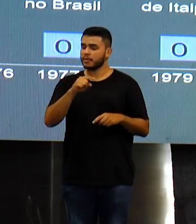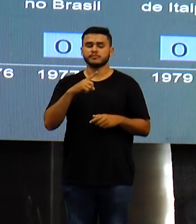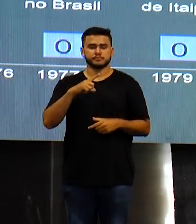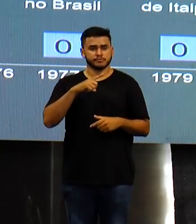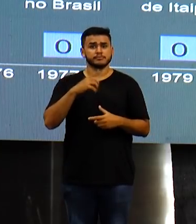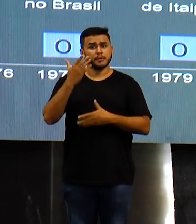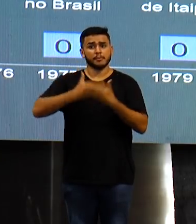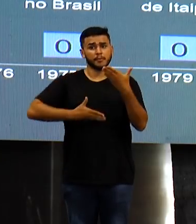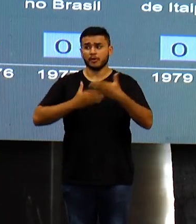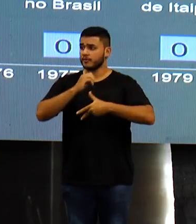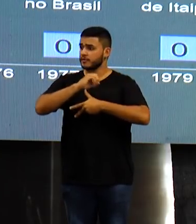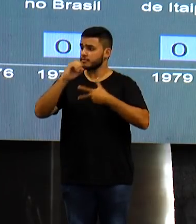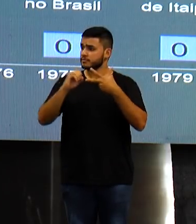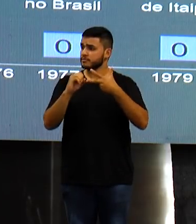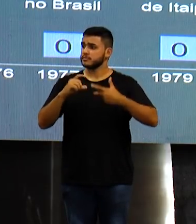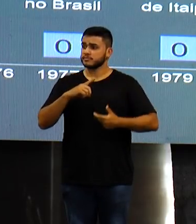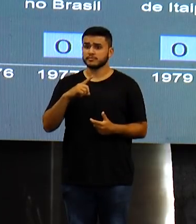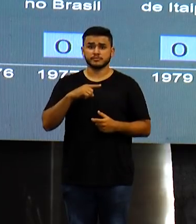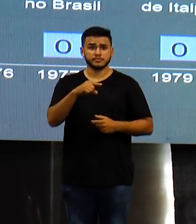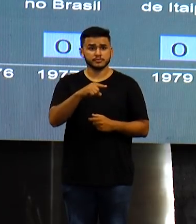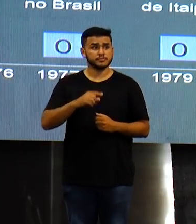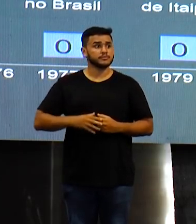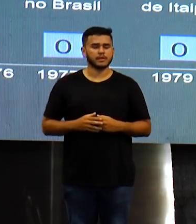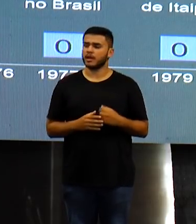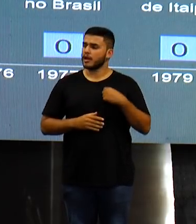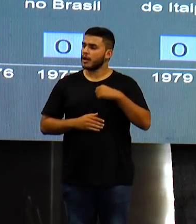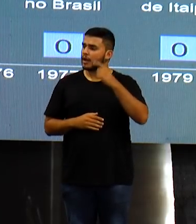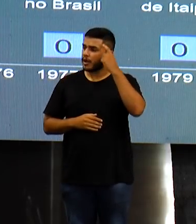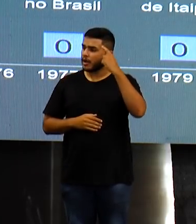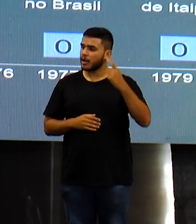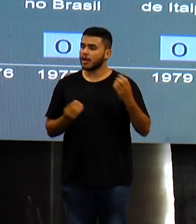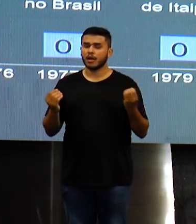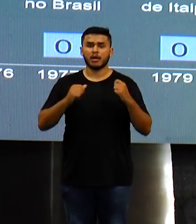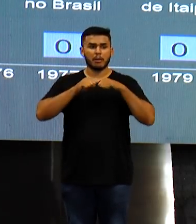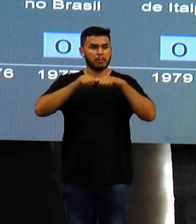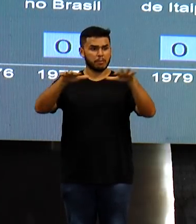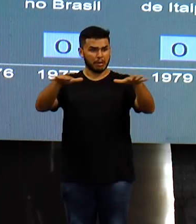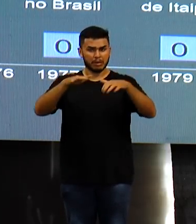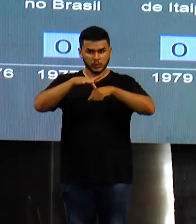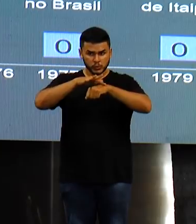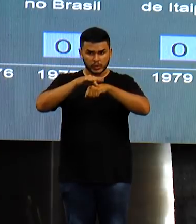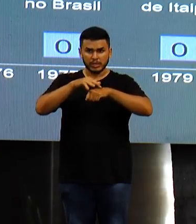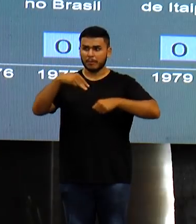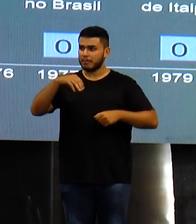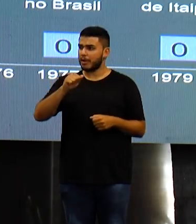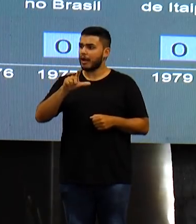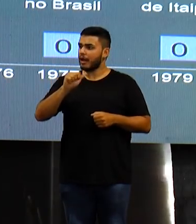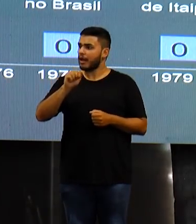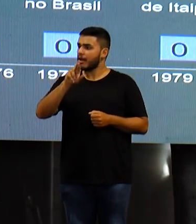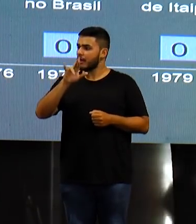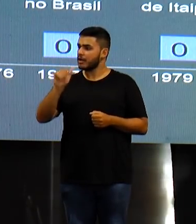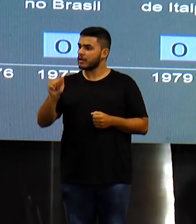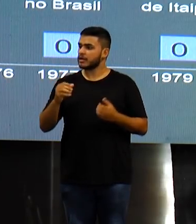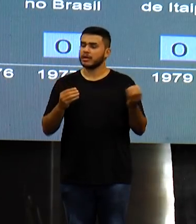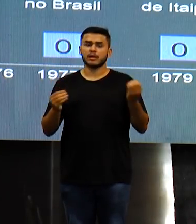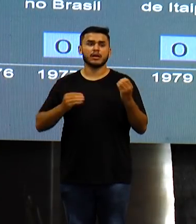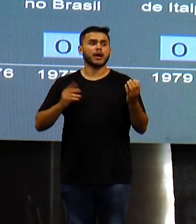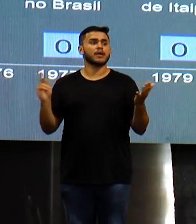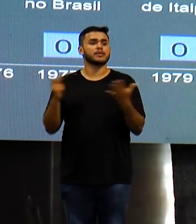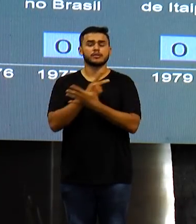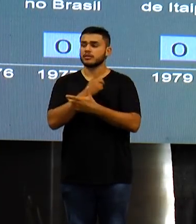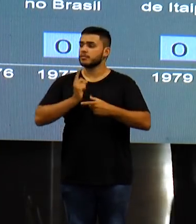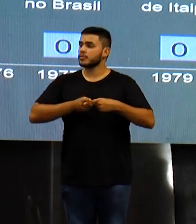já caiu na prova do Enem. Certo? Professor, quer dizer que um surto de malária pode ser provocada pela criação de usina